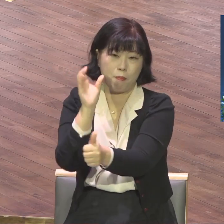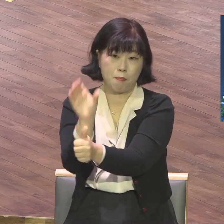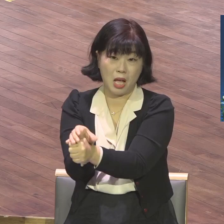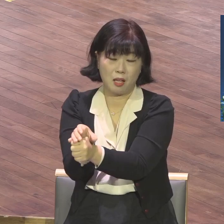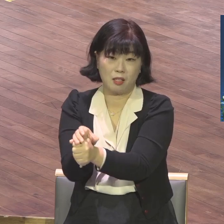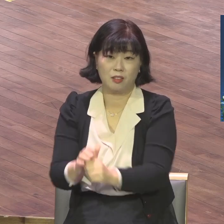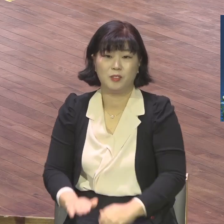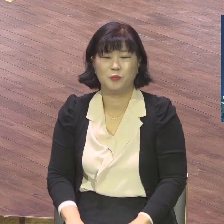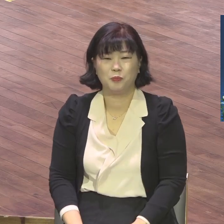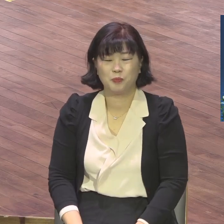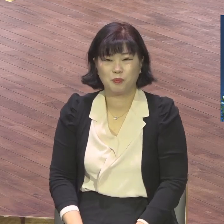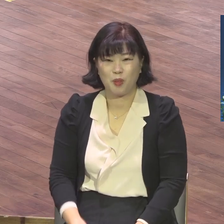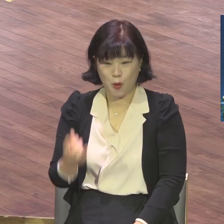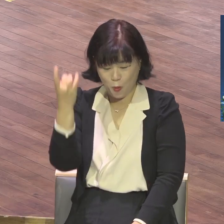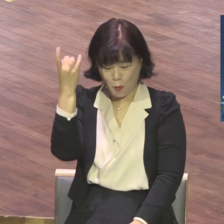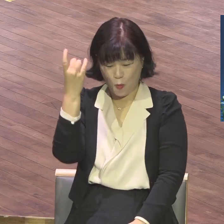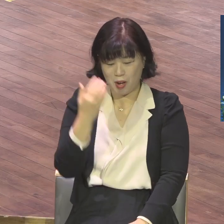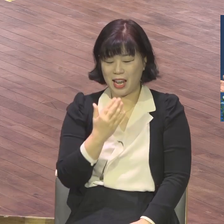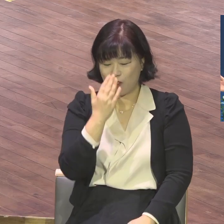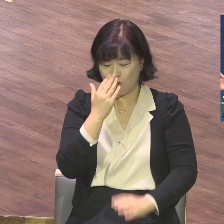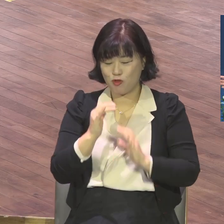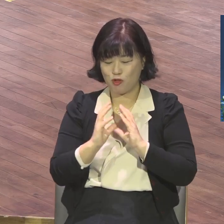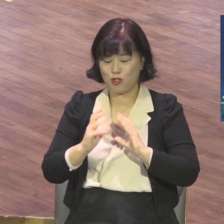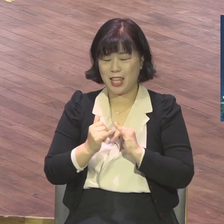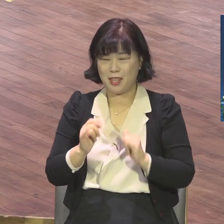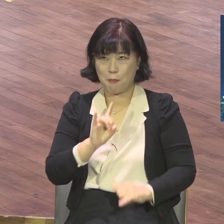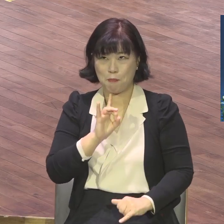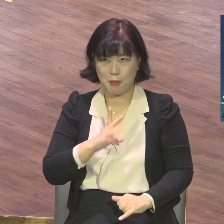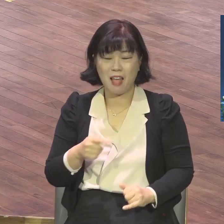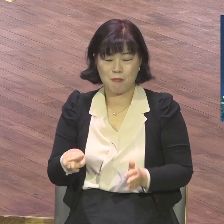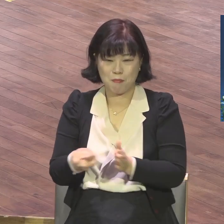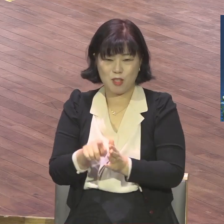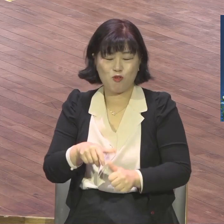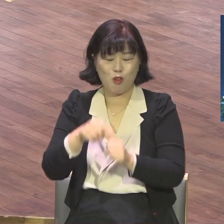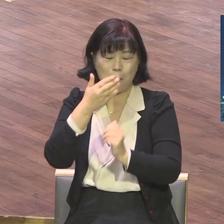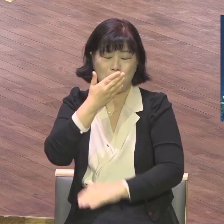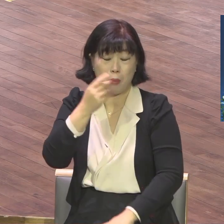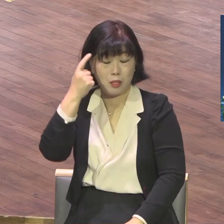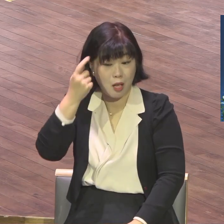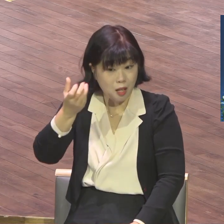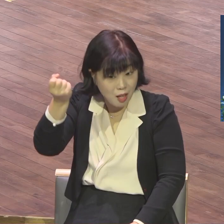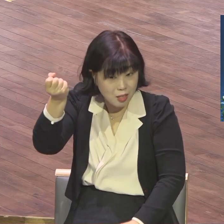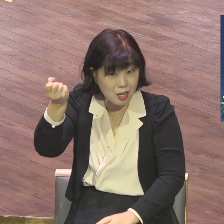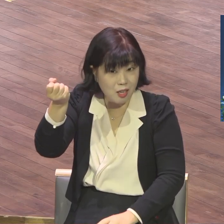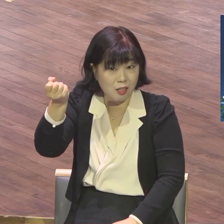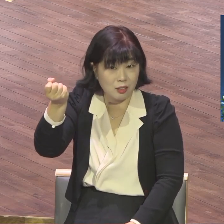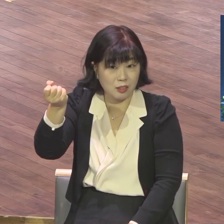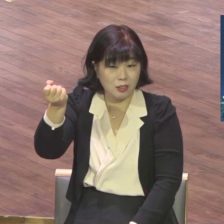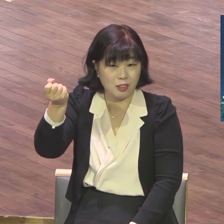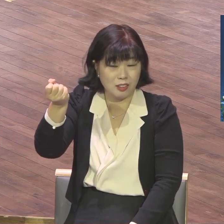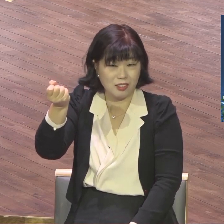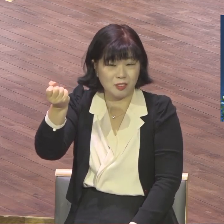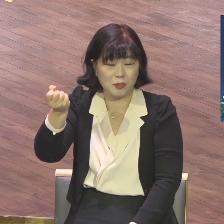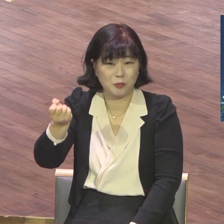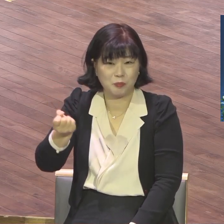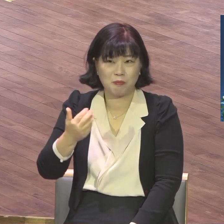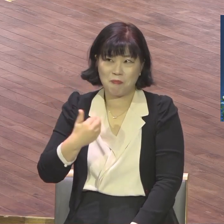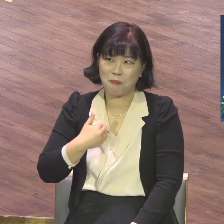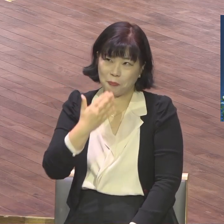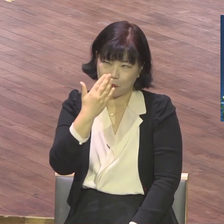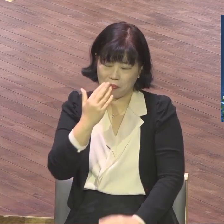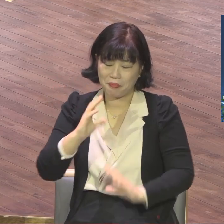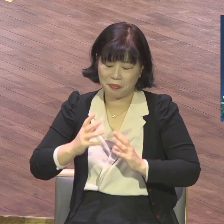없었고 그때까지는 이방인들은 다 지옥으로, 이 구원, 이 구원의 대상인 이스라엘만